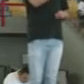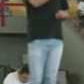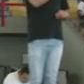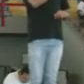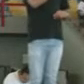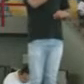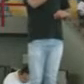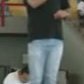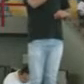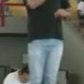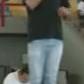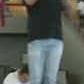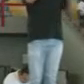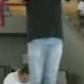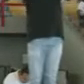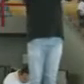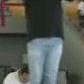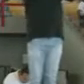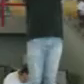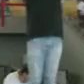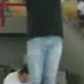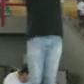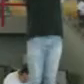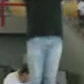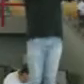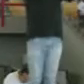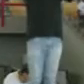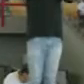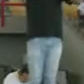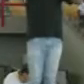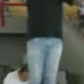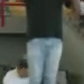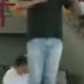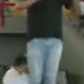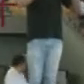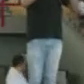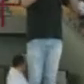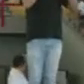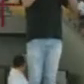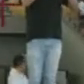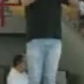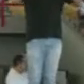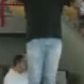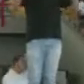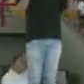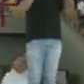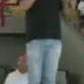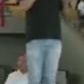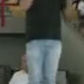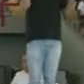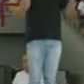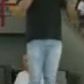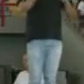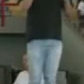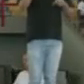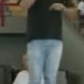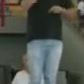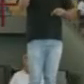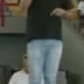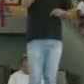parafraseá-las? Reescrever aquele comando com outras palavras, de outra forma, utilizando, por exemplo, o procedimento que o